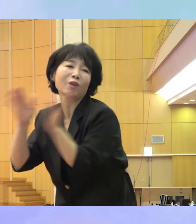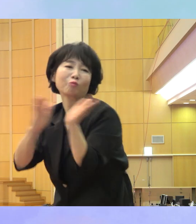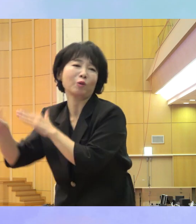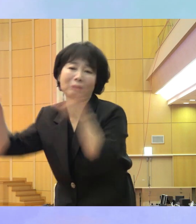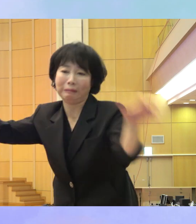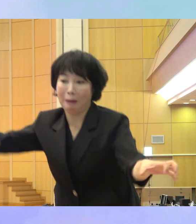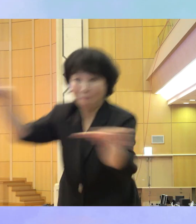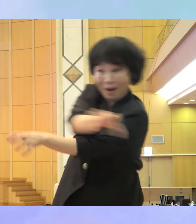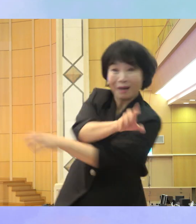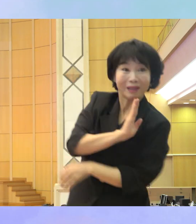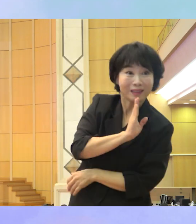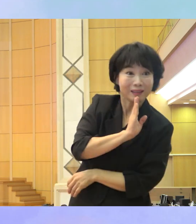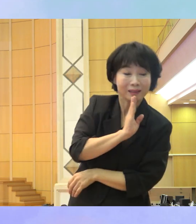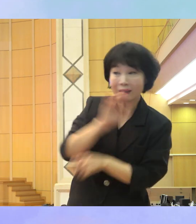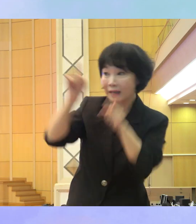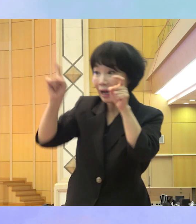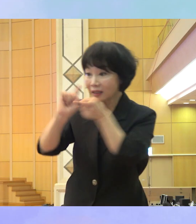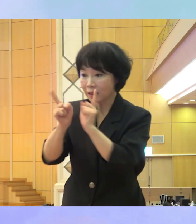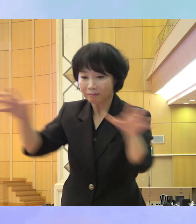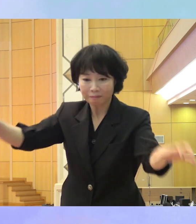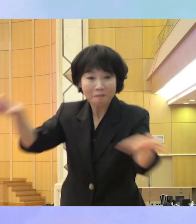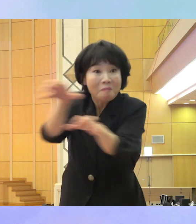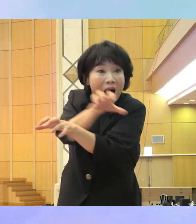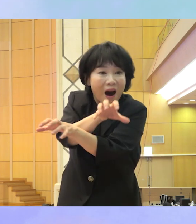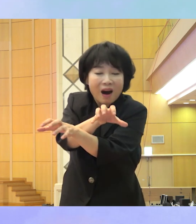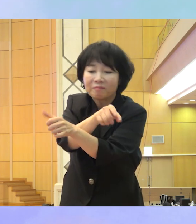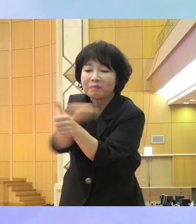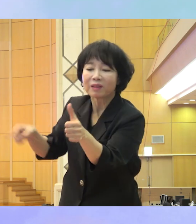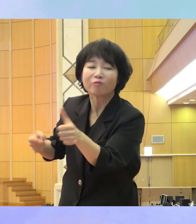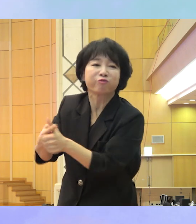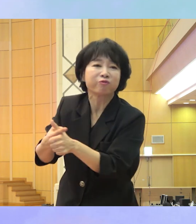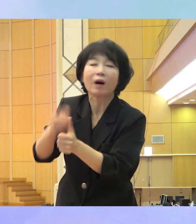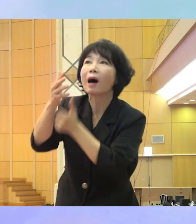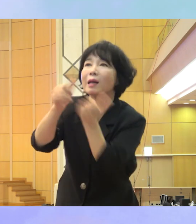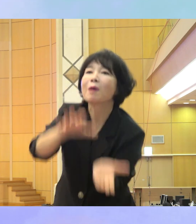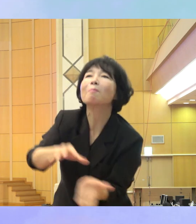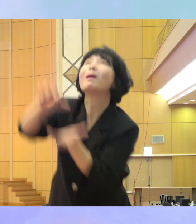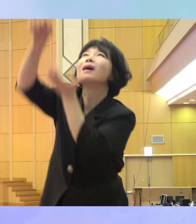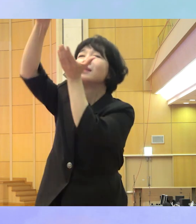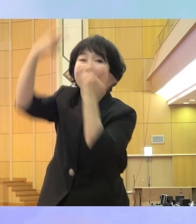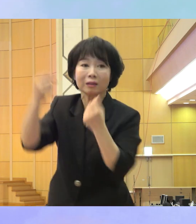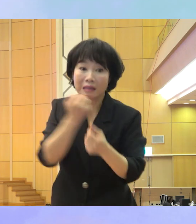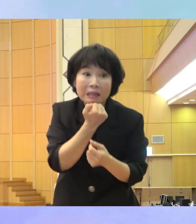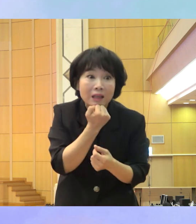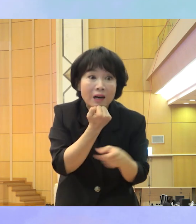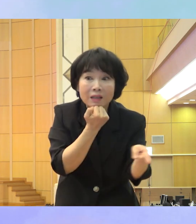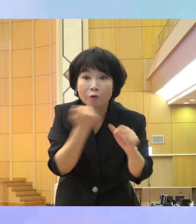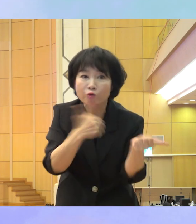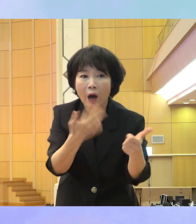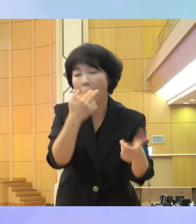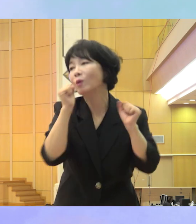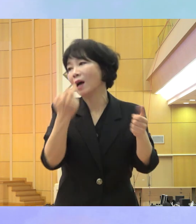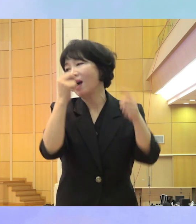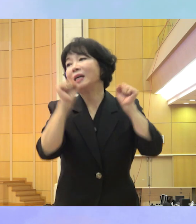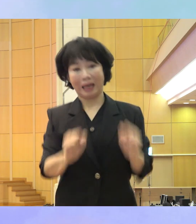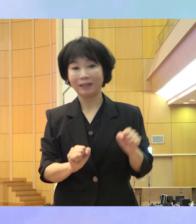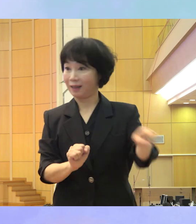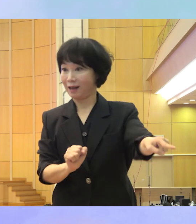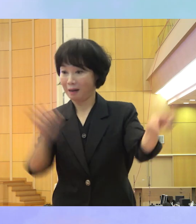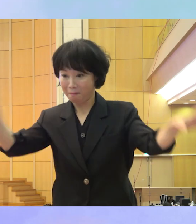주셔서 그 양을 대신 번제물로 드림으로 죽어야 할 이삭이 살아나는 거예요.